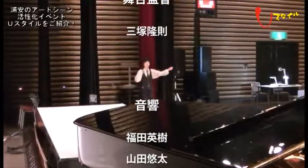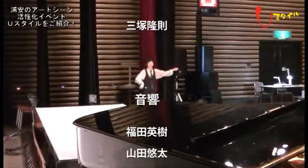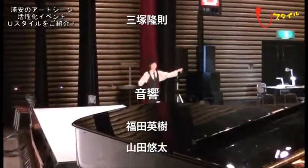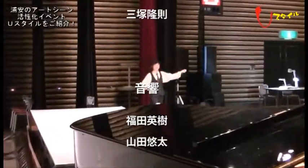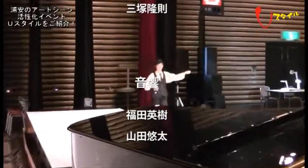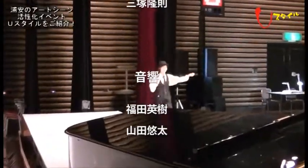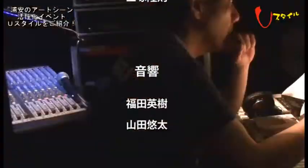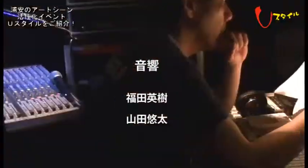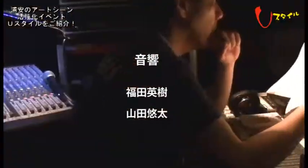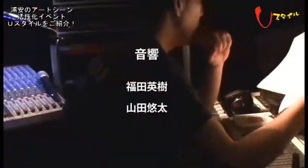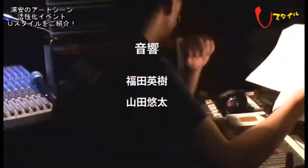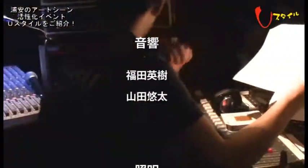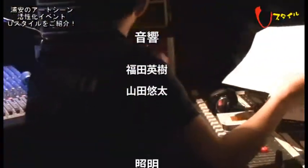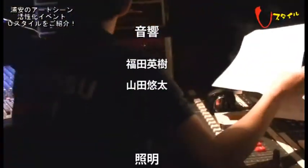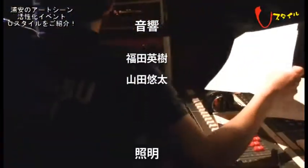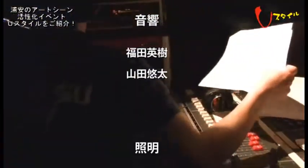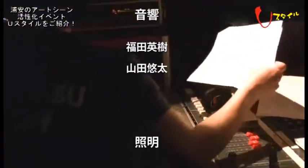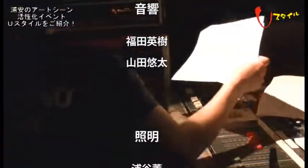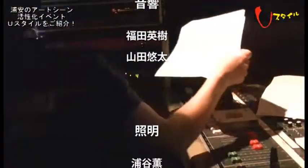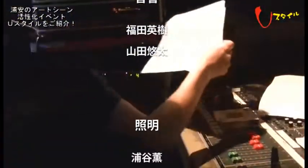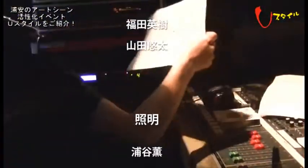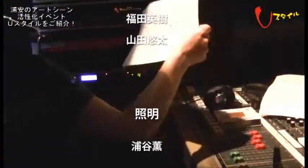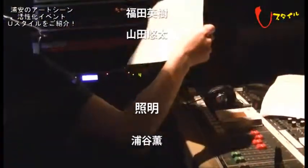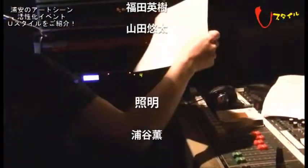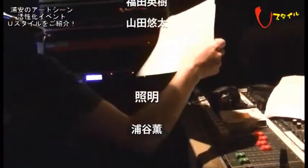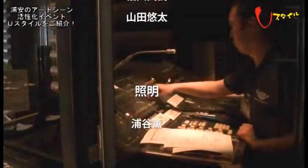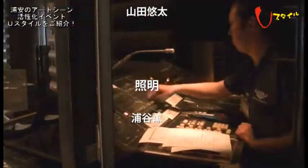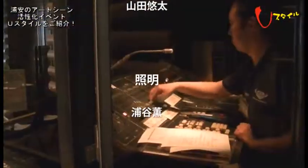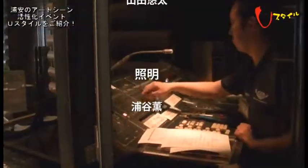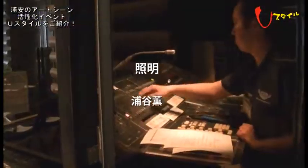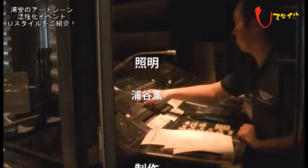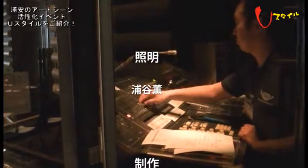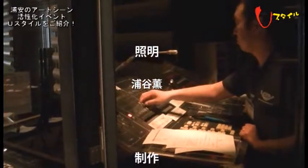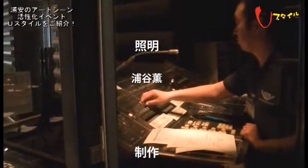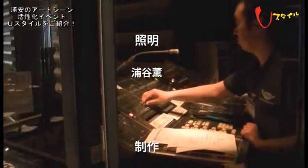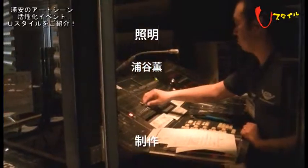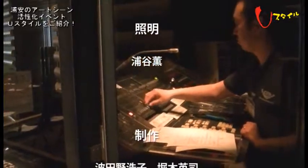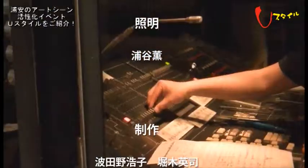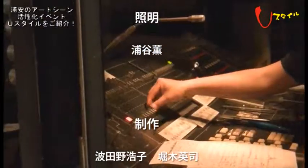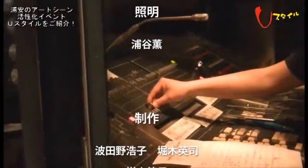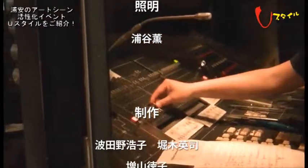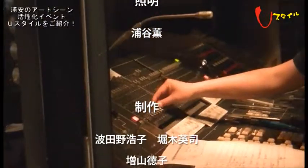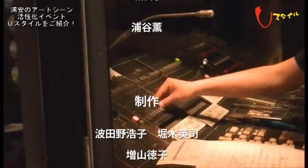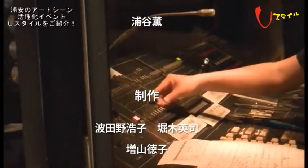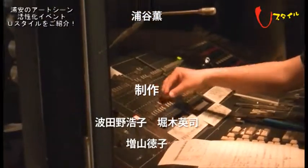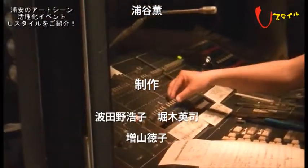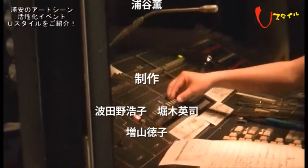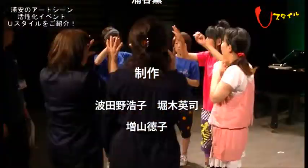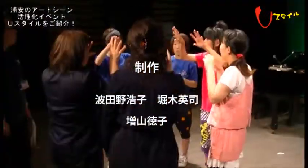niniん eenie